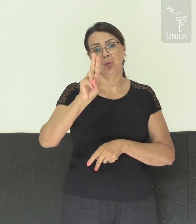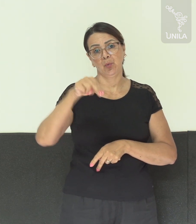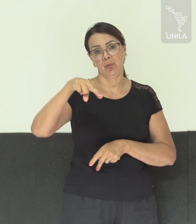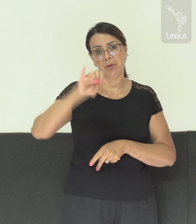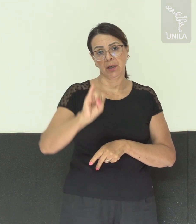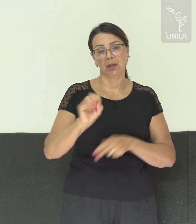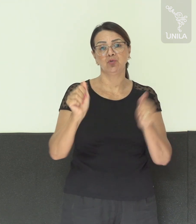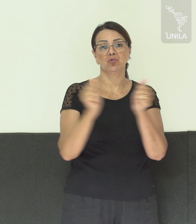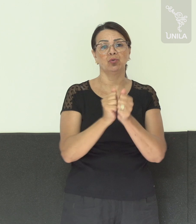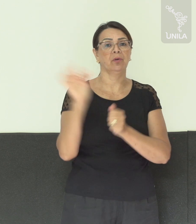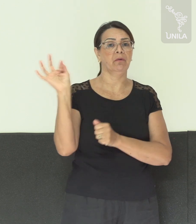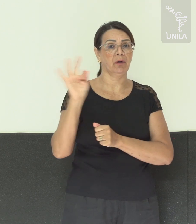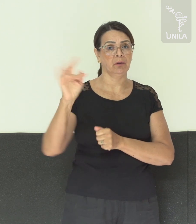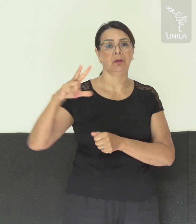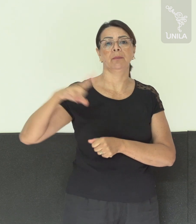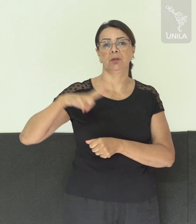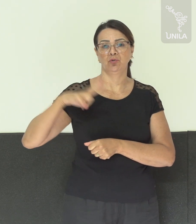privada.